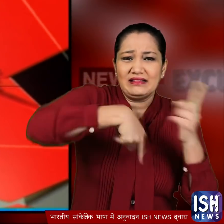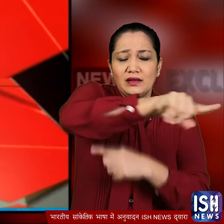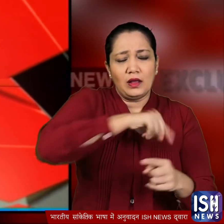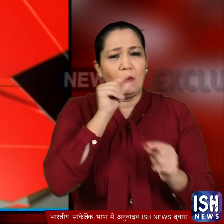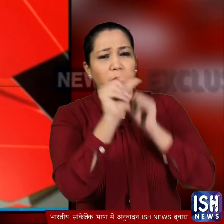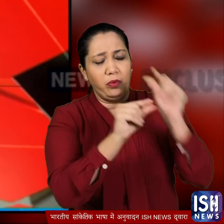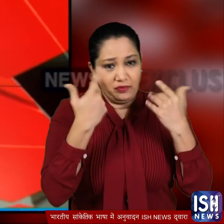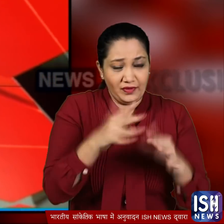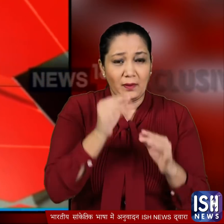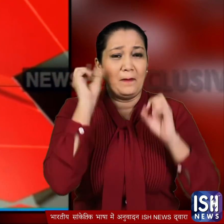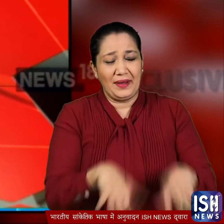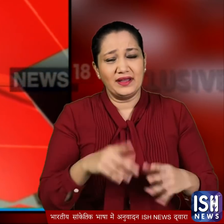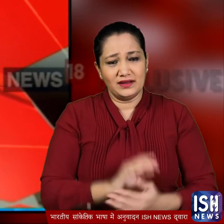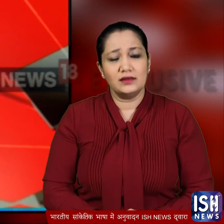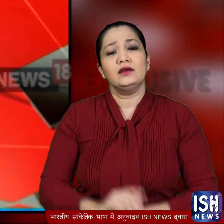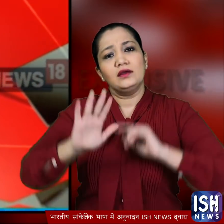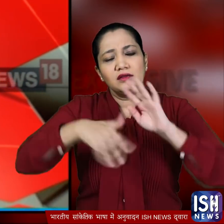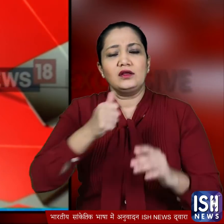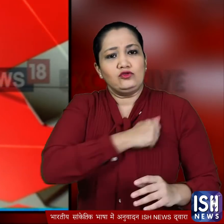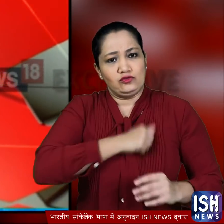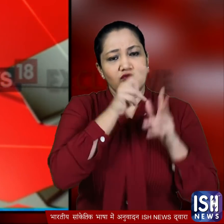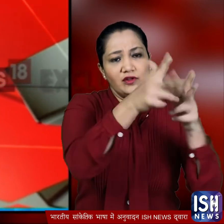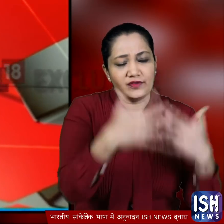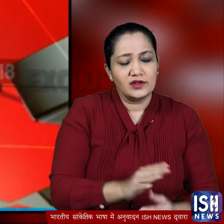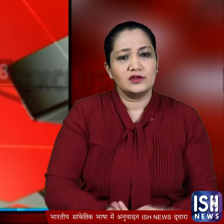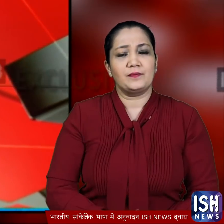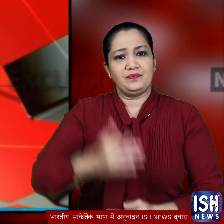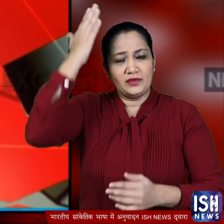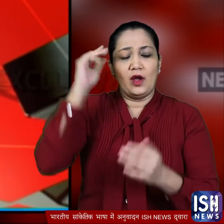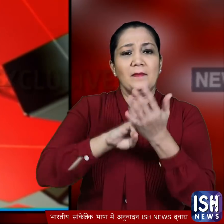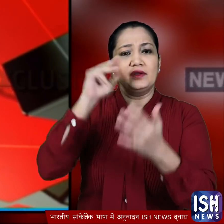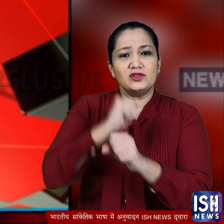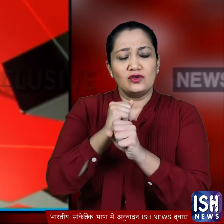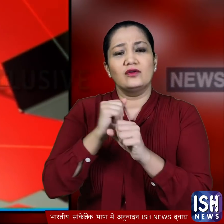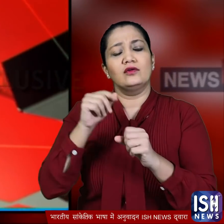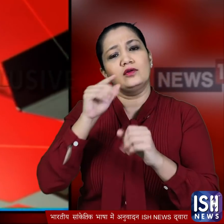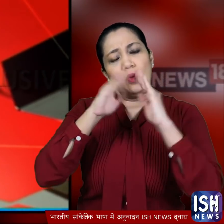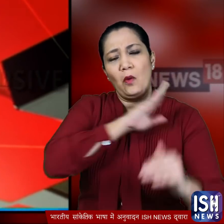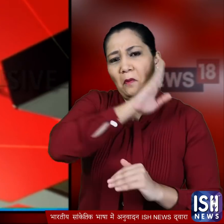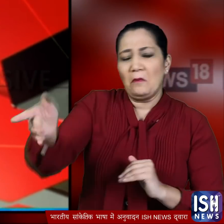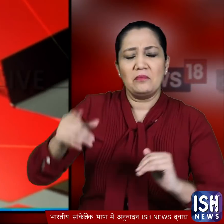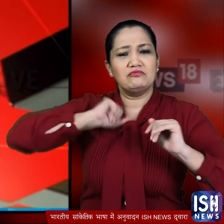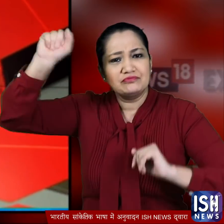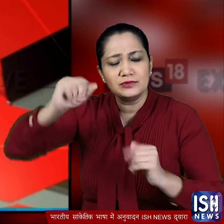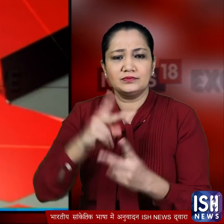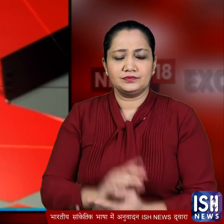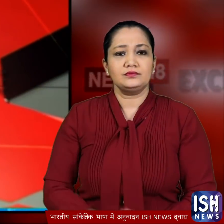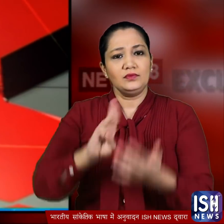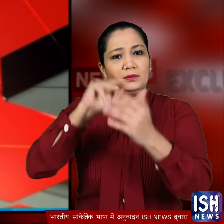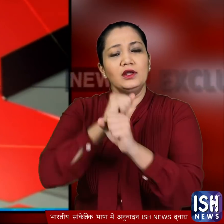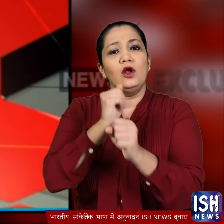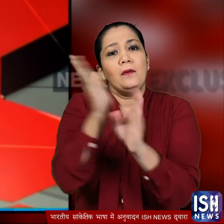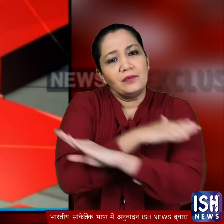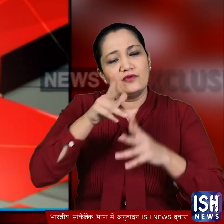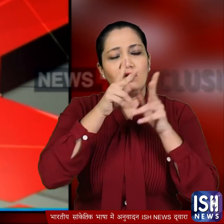सफाई देकर माफी मांगी तो किसानों ने रोहतक में हरियाणा के पूर्व मंत्री मनीष ग्रोवर का घेराव करने का ऐलान कर दिया, क्योंकि मनीष ग्रोवर पहले ही वीडियो जारी